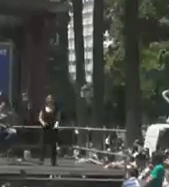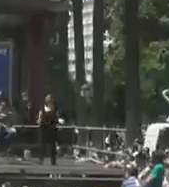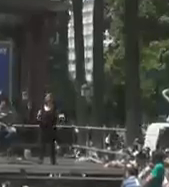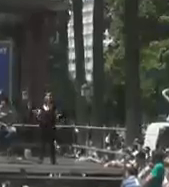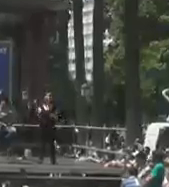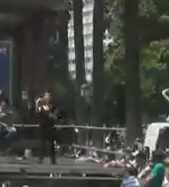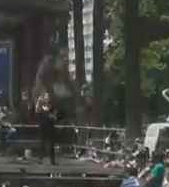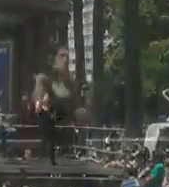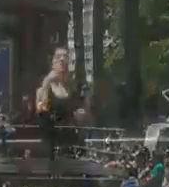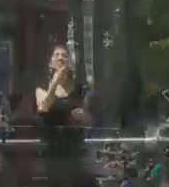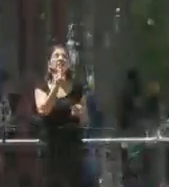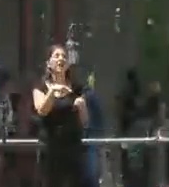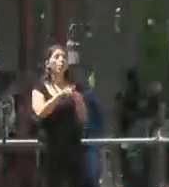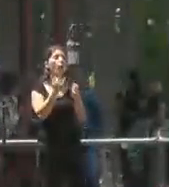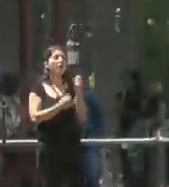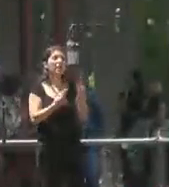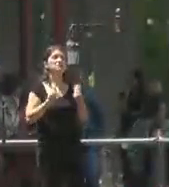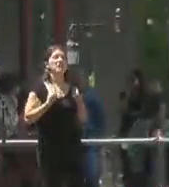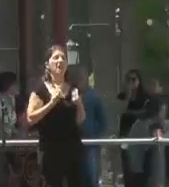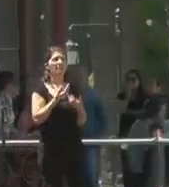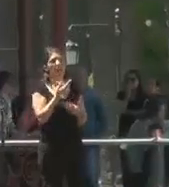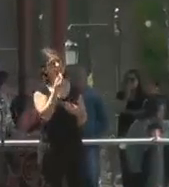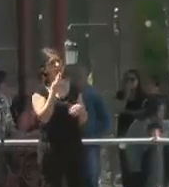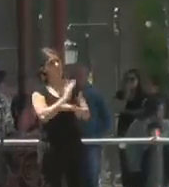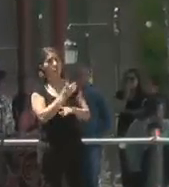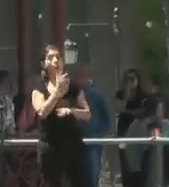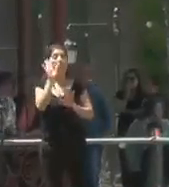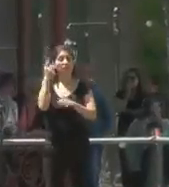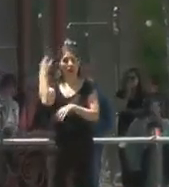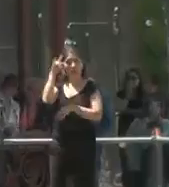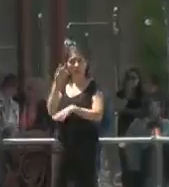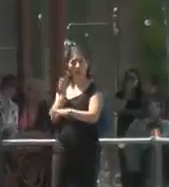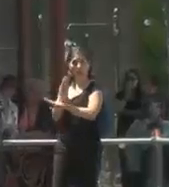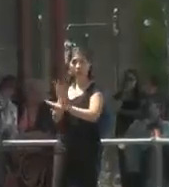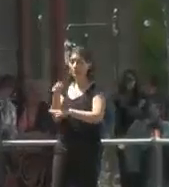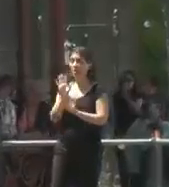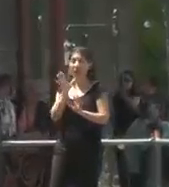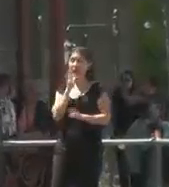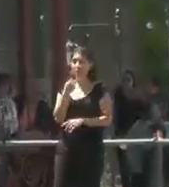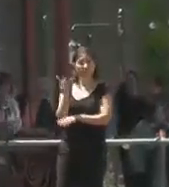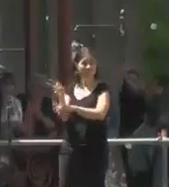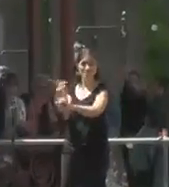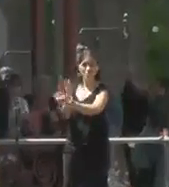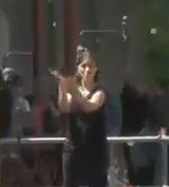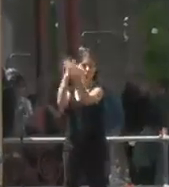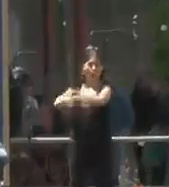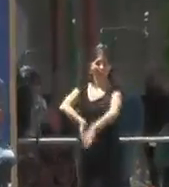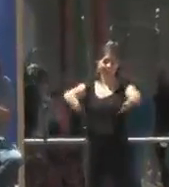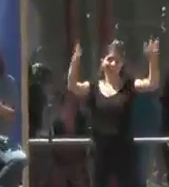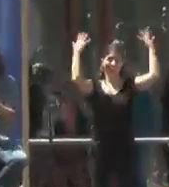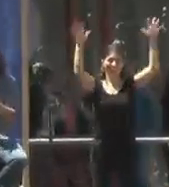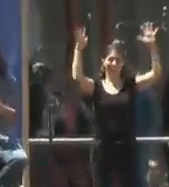Decían que non había cartos para a sanidade, pero sí había cartos para as corridas de touros. Pois xa non hai cartos para as corridas de touros na Coruña.